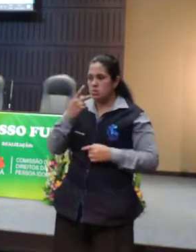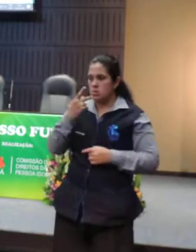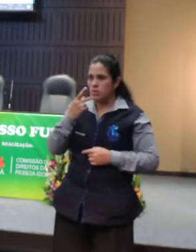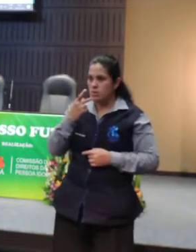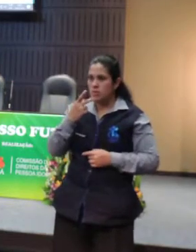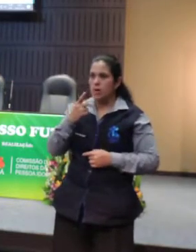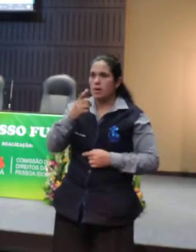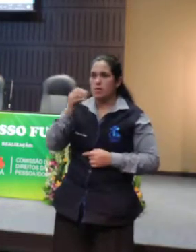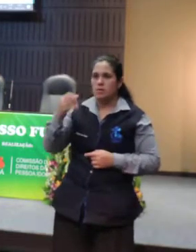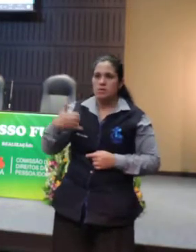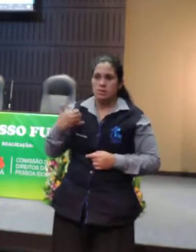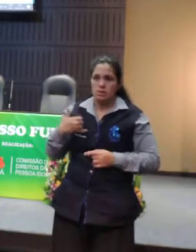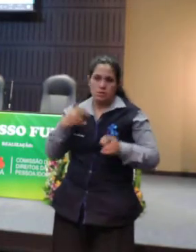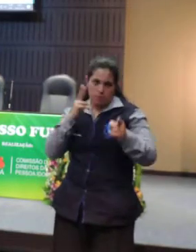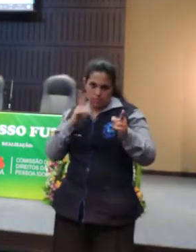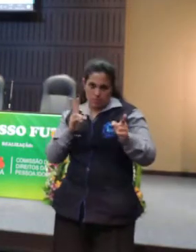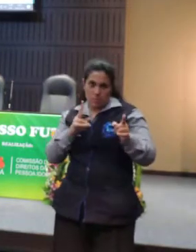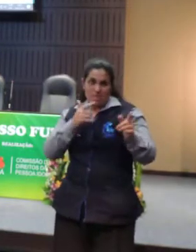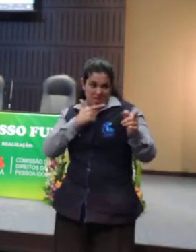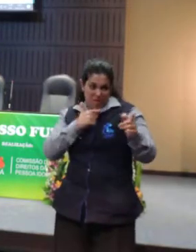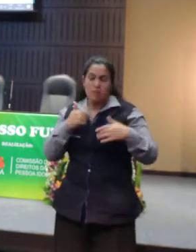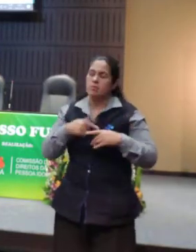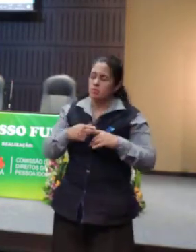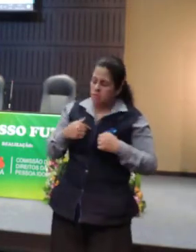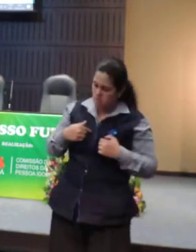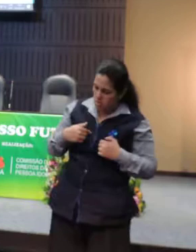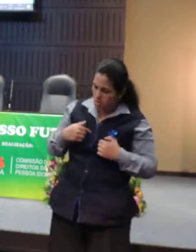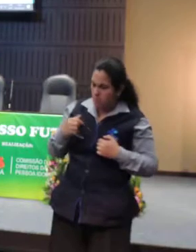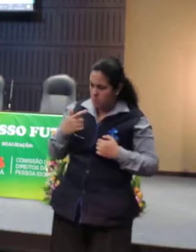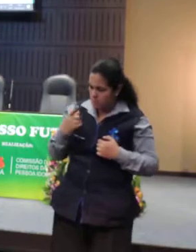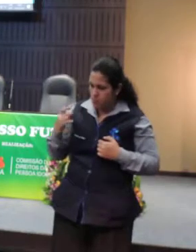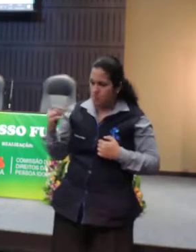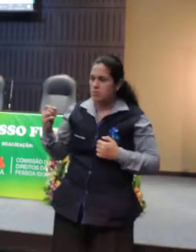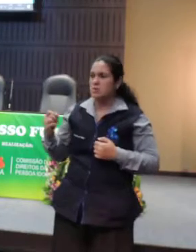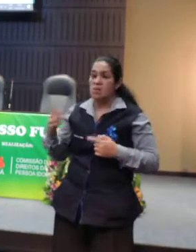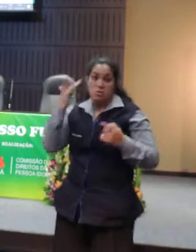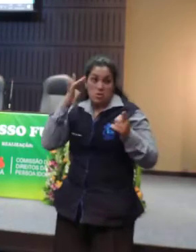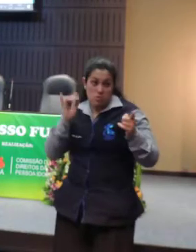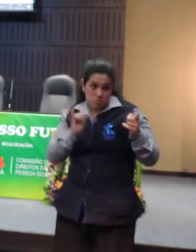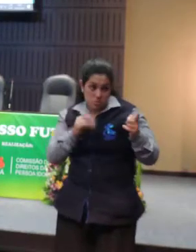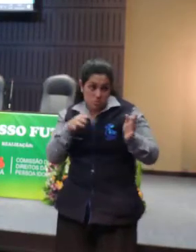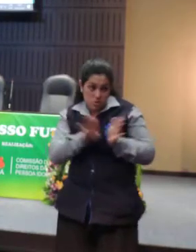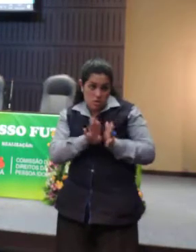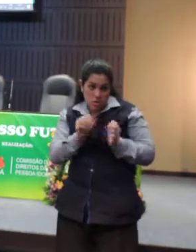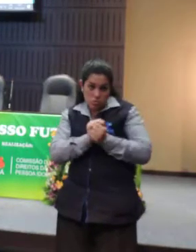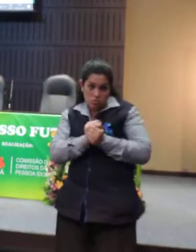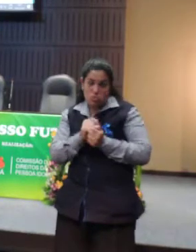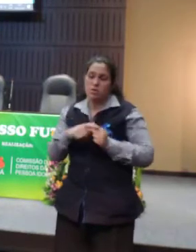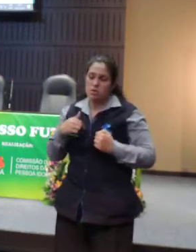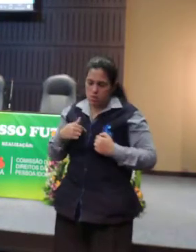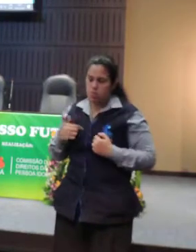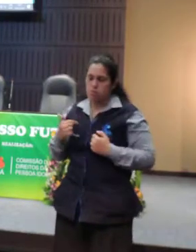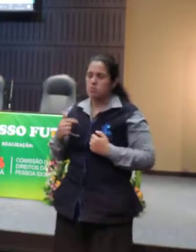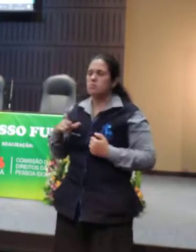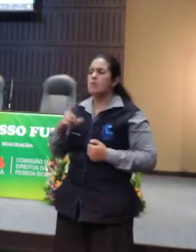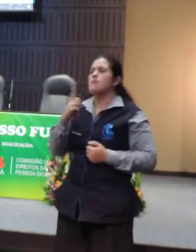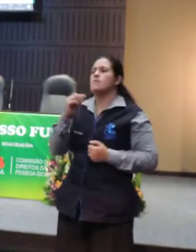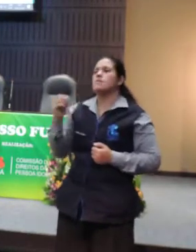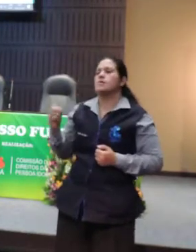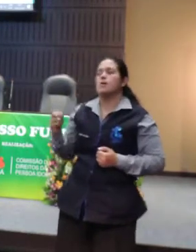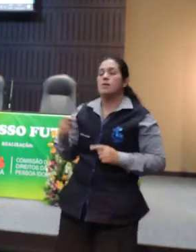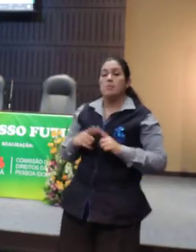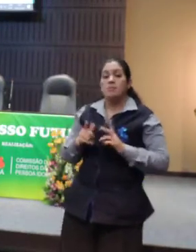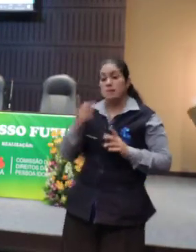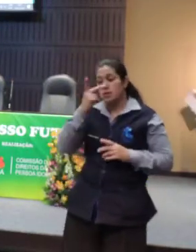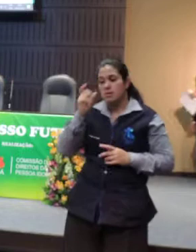Teve um que deu risada aí, você vai então. Tomara que você veja. Então, o que acontece? Esse cara não